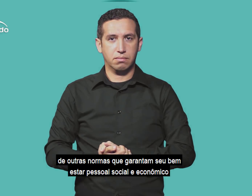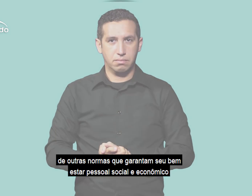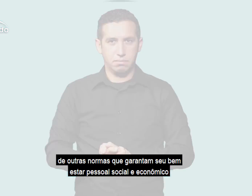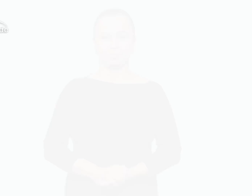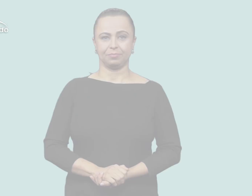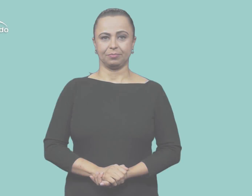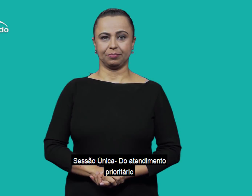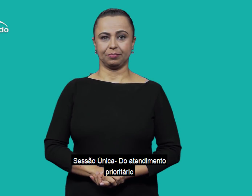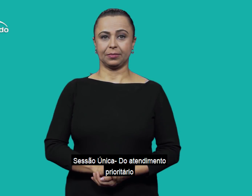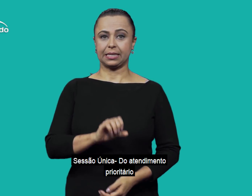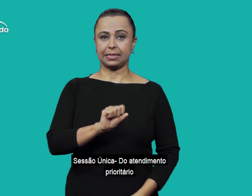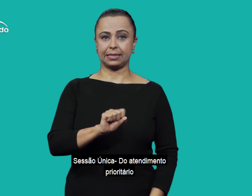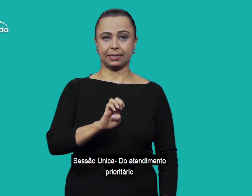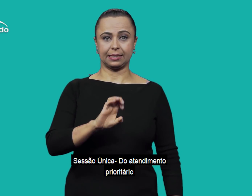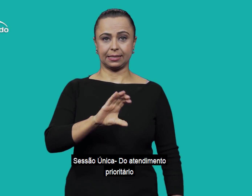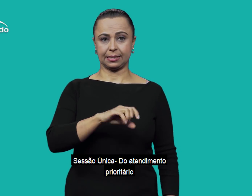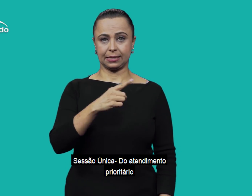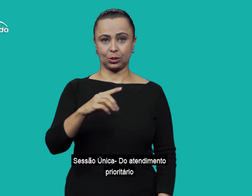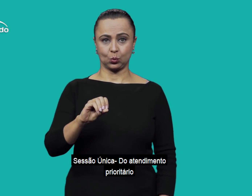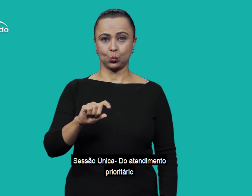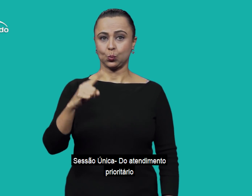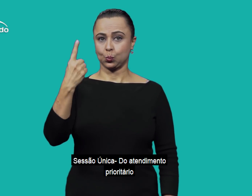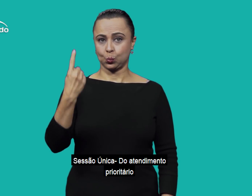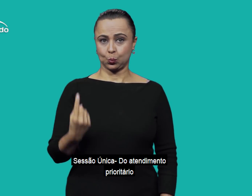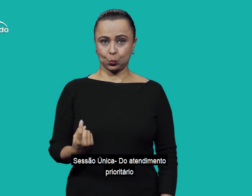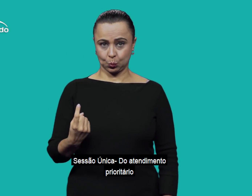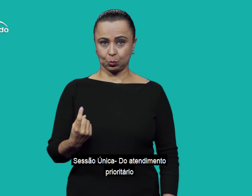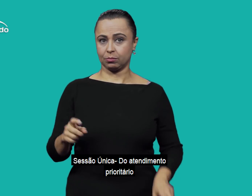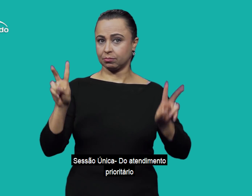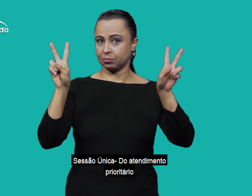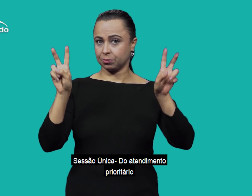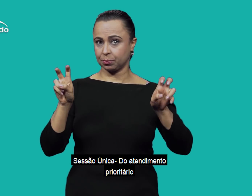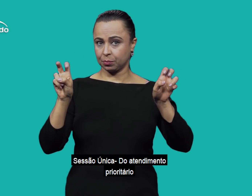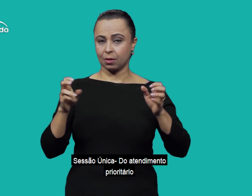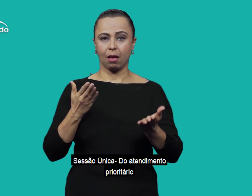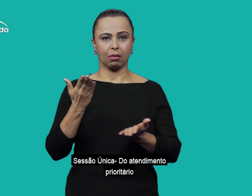em sessão única do atendimento prioritário